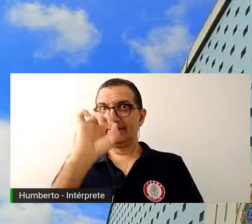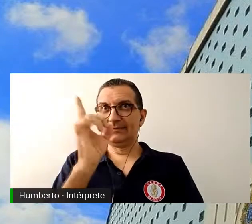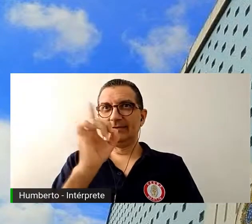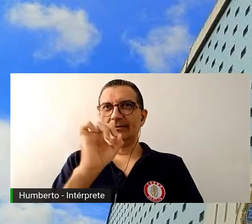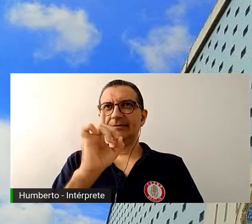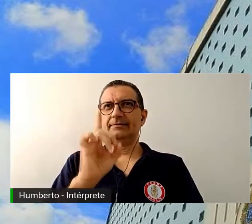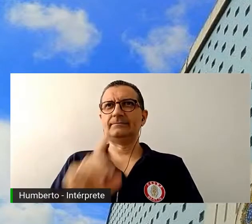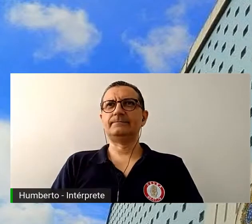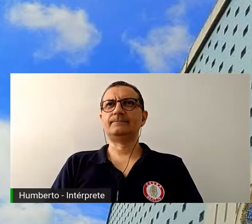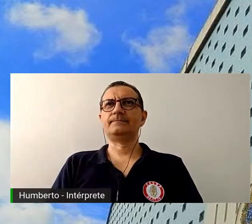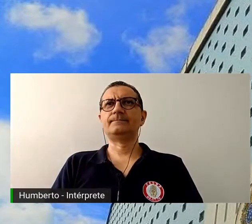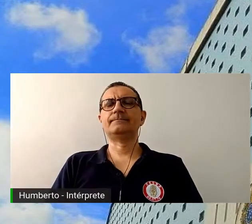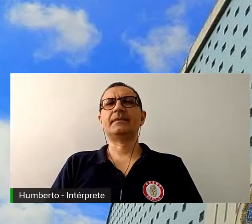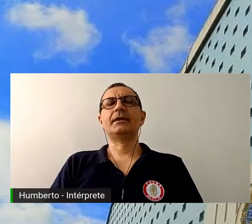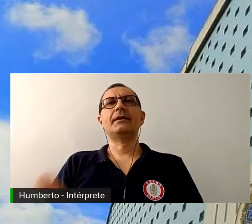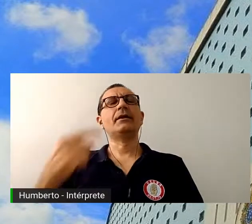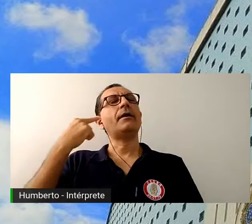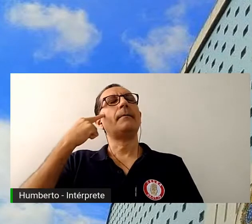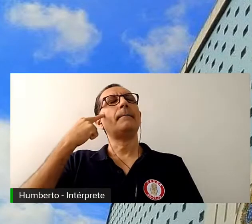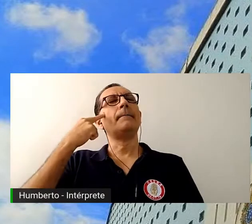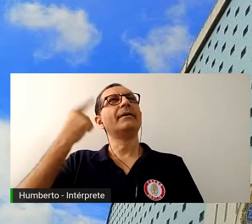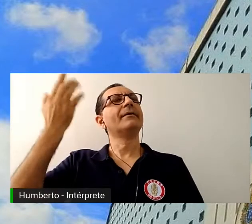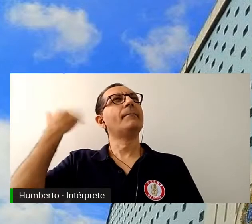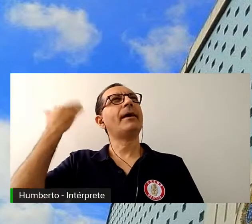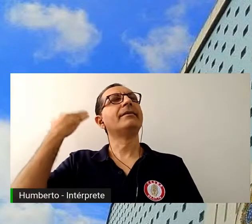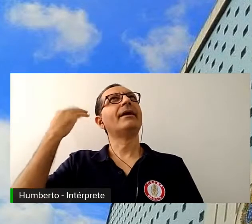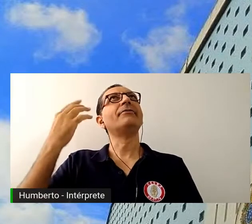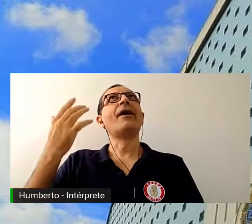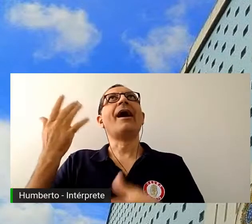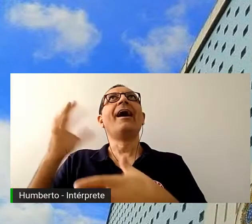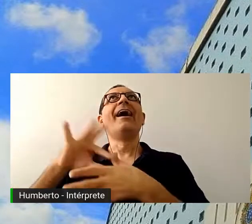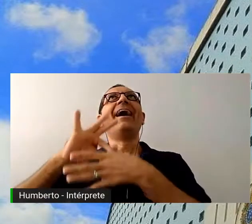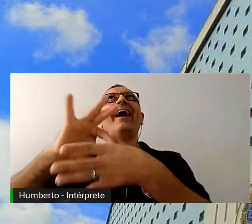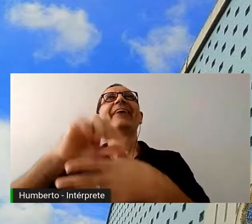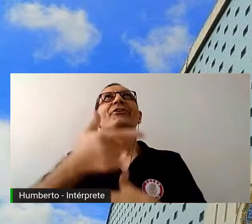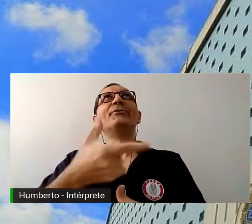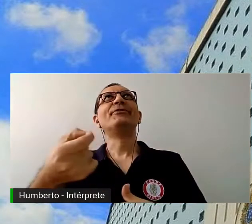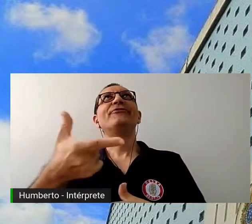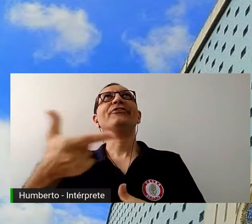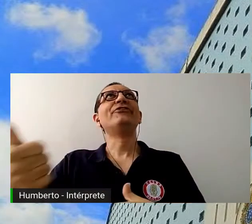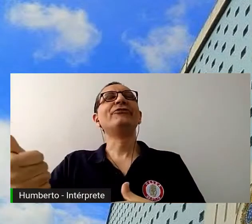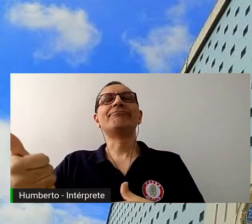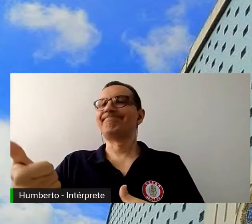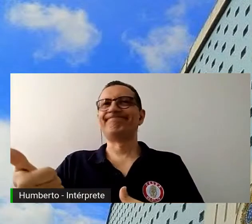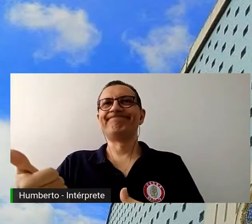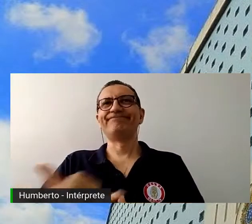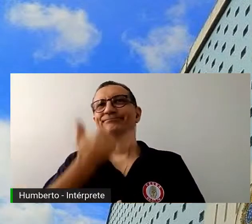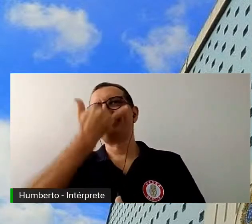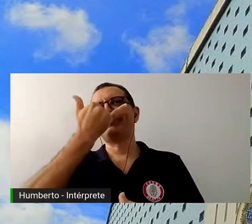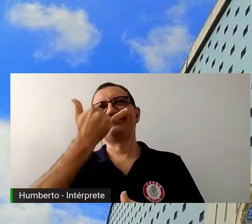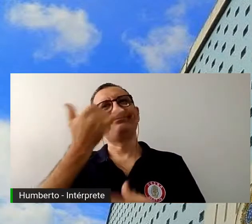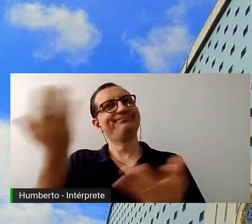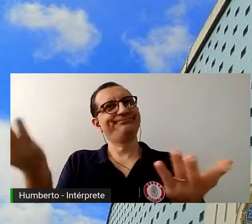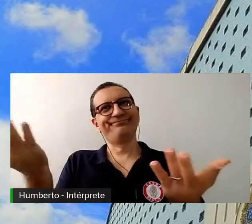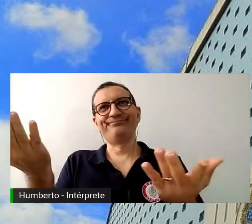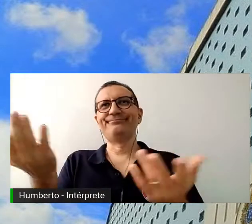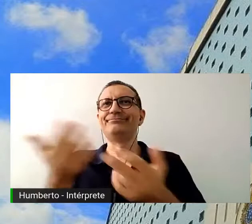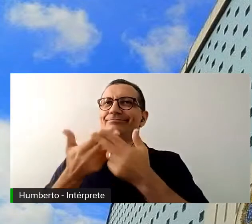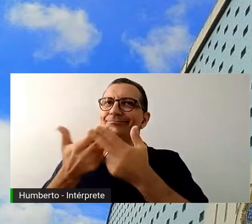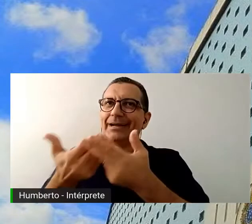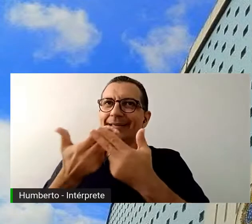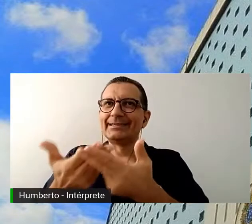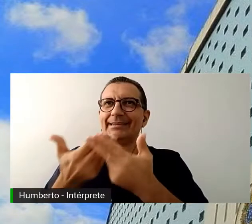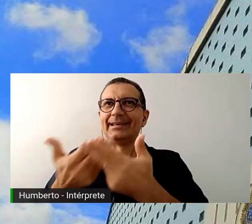Pensávamos que em 2021 poderíamos entrar de outra forma, mas infelizmente, as circunstâncias da vida não nos possibilitou um